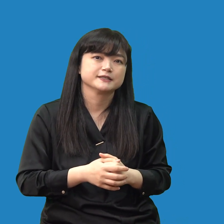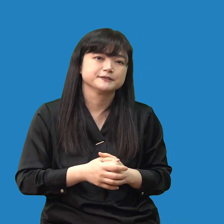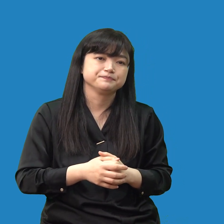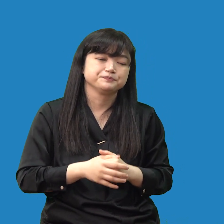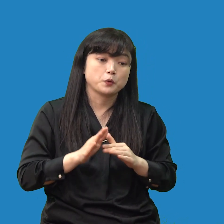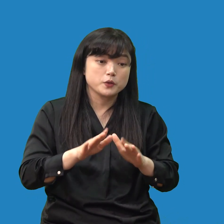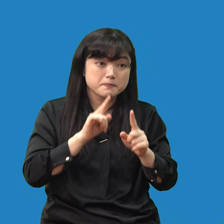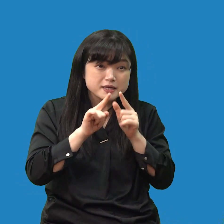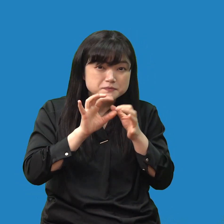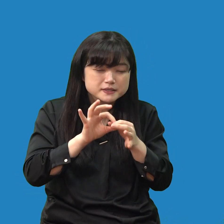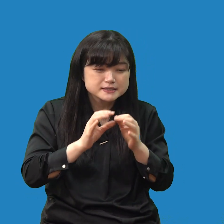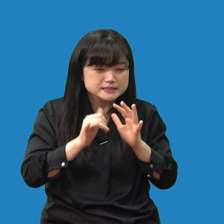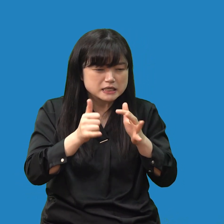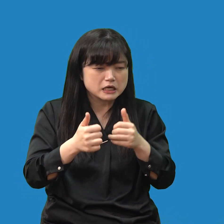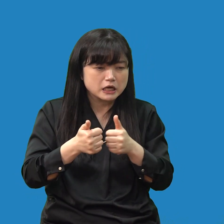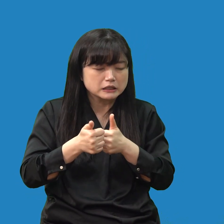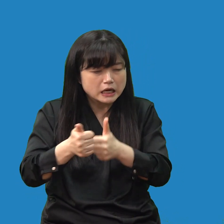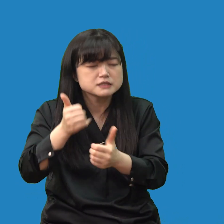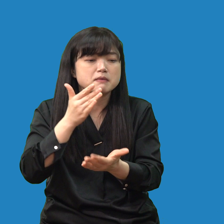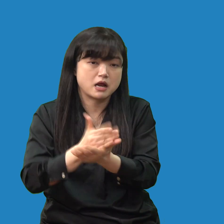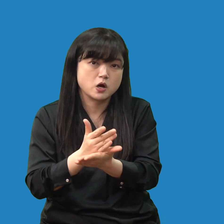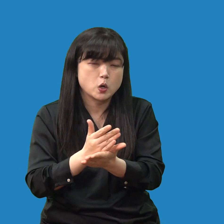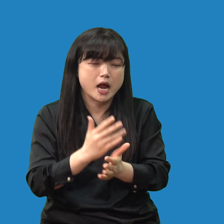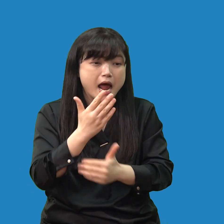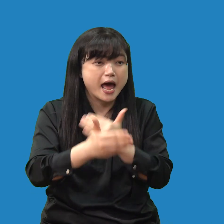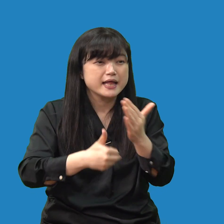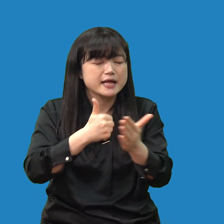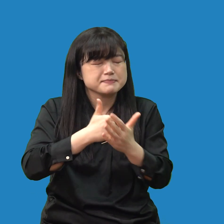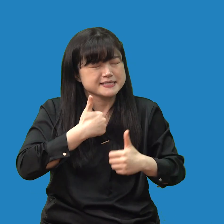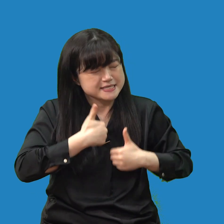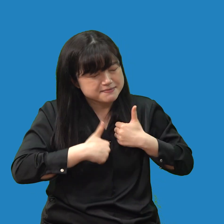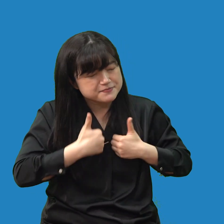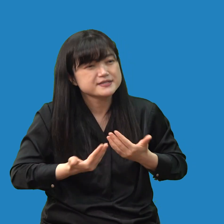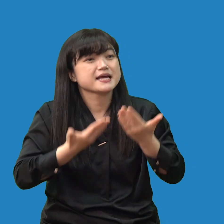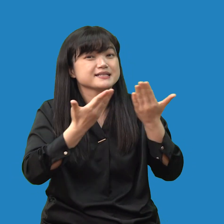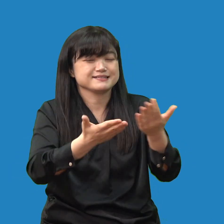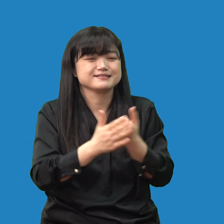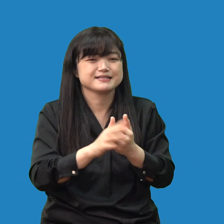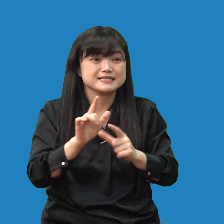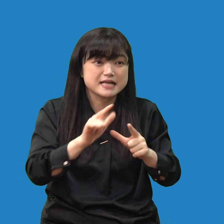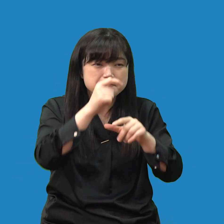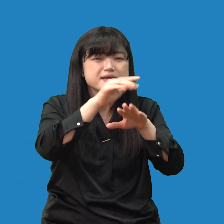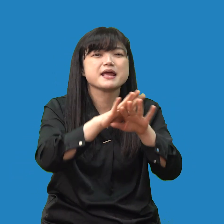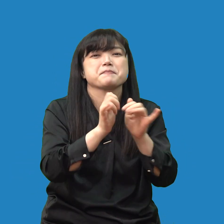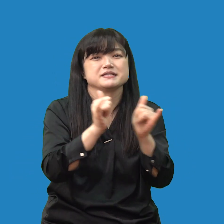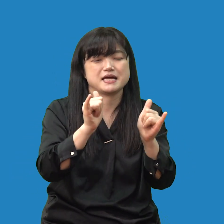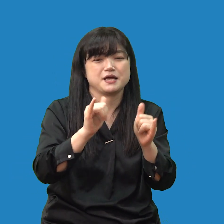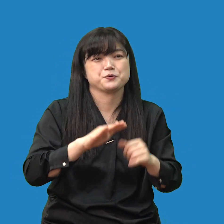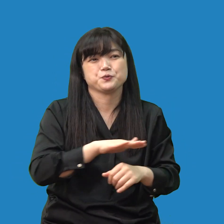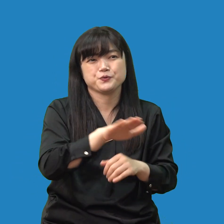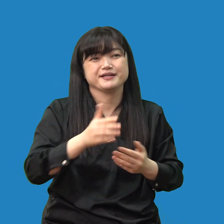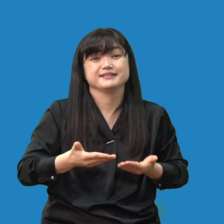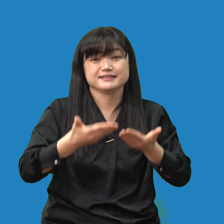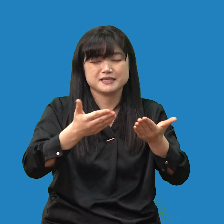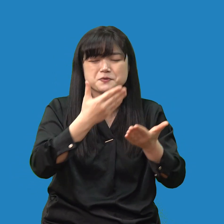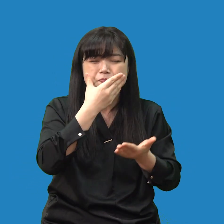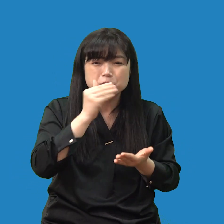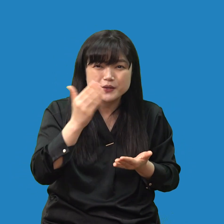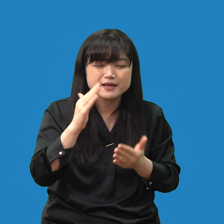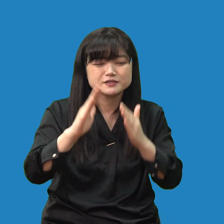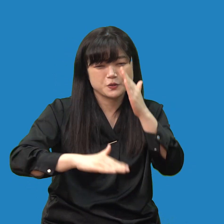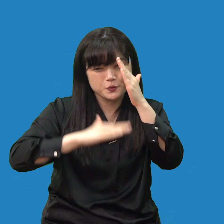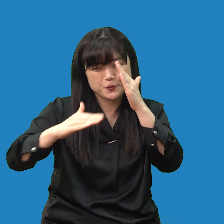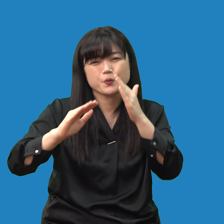말씀을 통해 세상에 순응하지 않고 함께 하나님을 기쁘시게 하는 그 삶의 예배자로 우리를 드리는